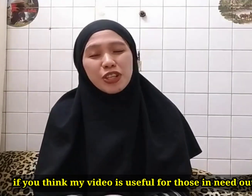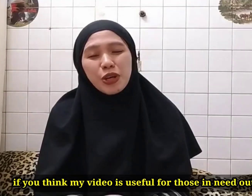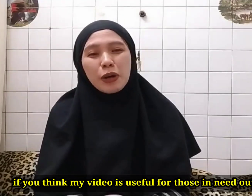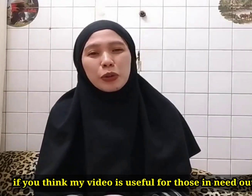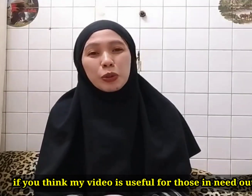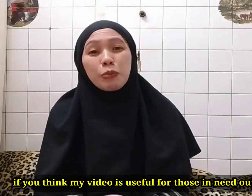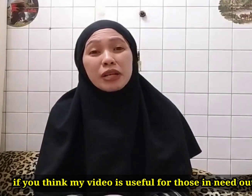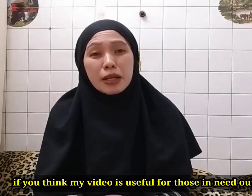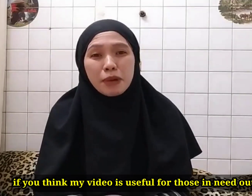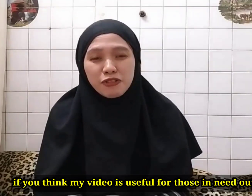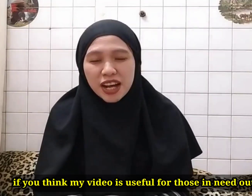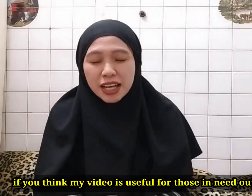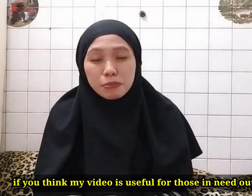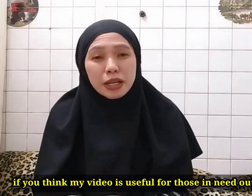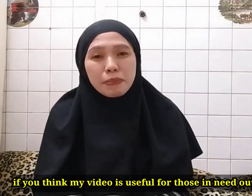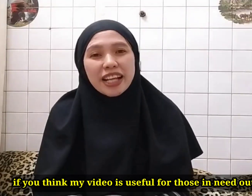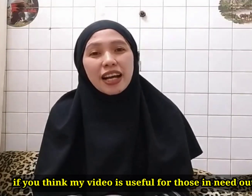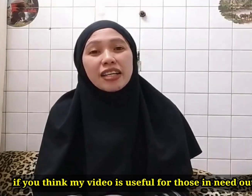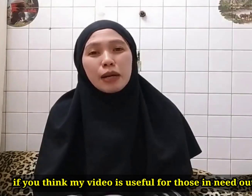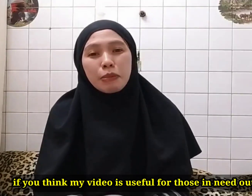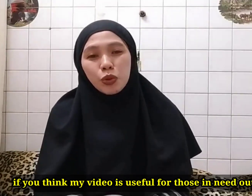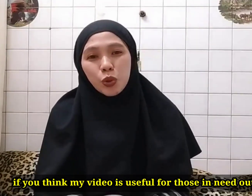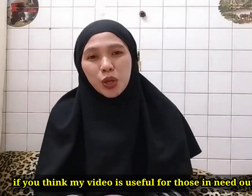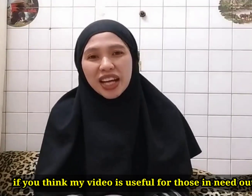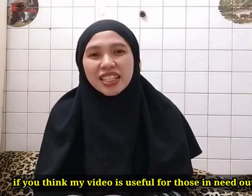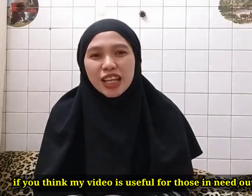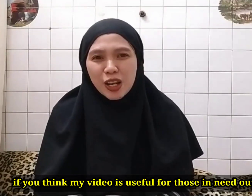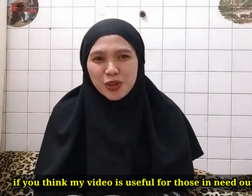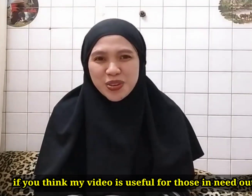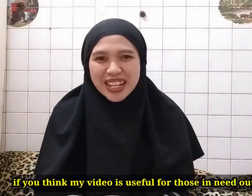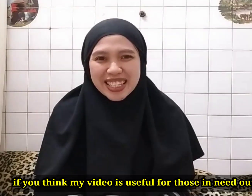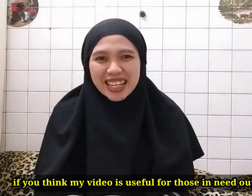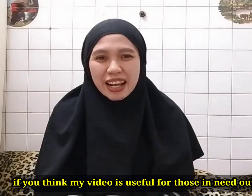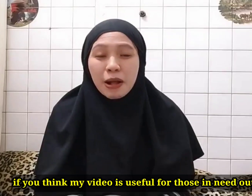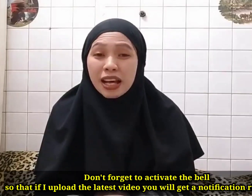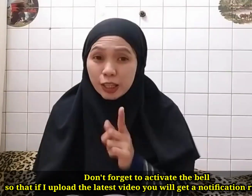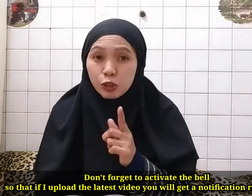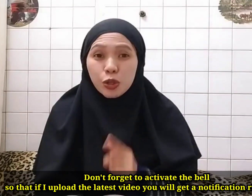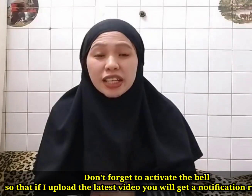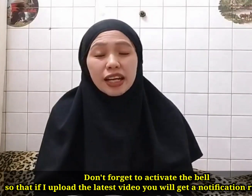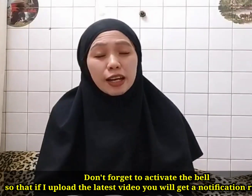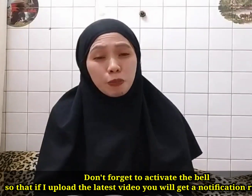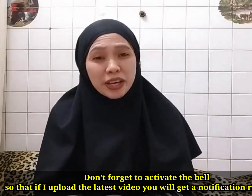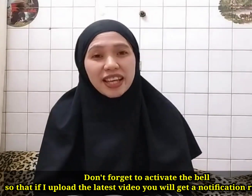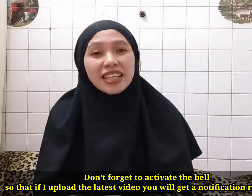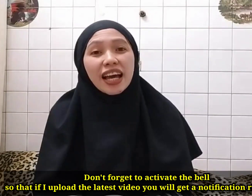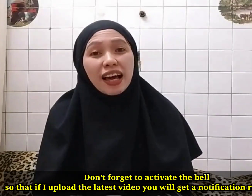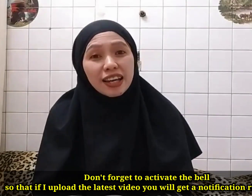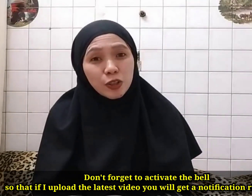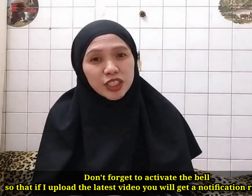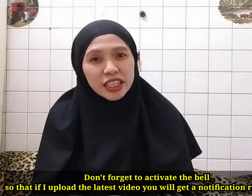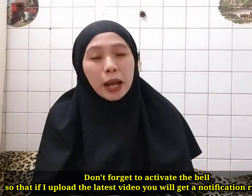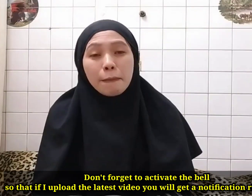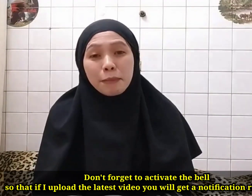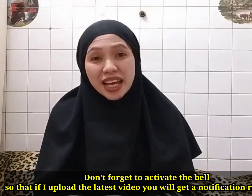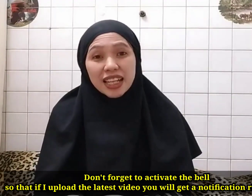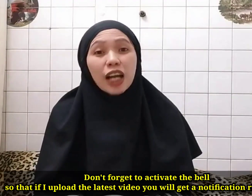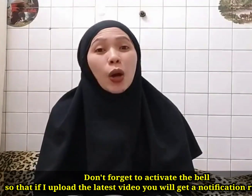video aku tuh bermanfaat bagi mereka yang membutuhkan di luar sana. Terus juga jangan lupa ya, nyalakan loncengnya, biar kalau